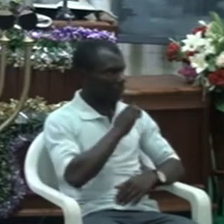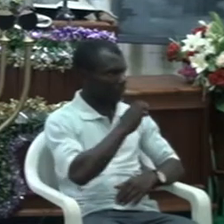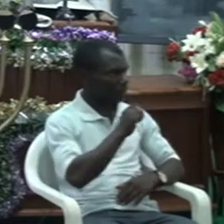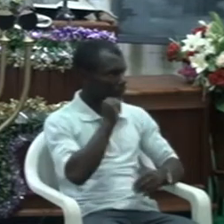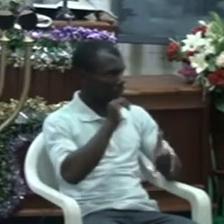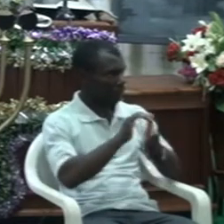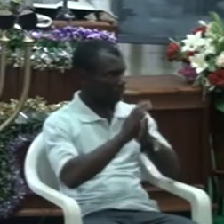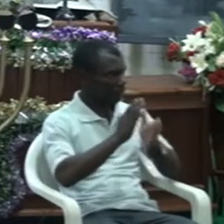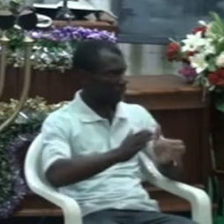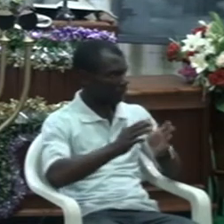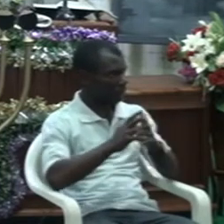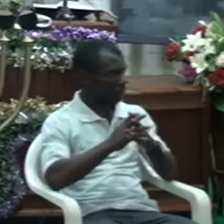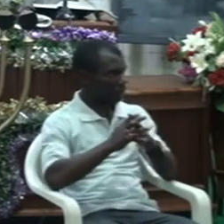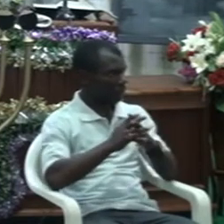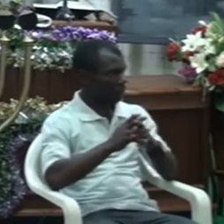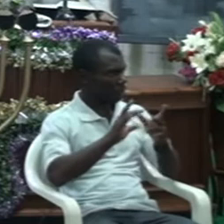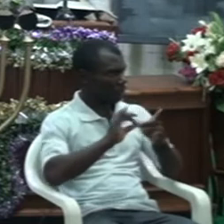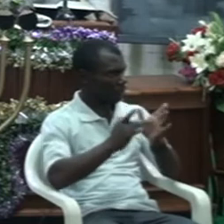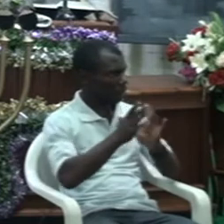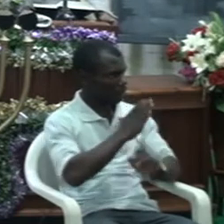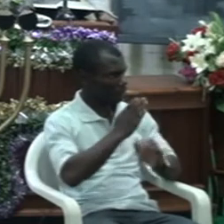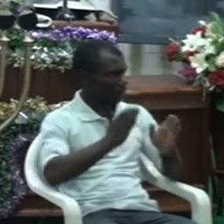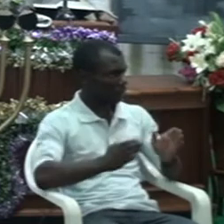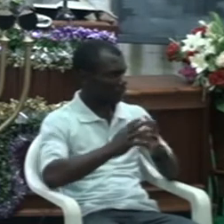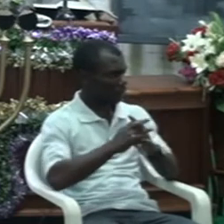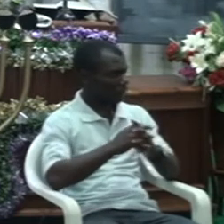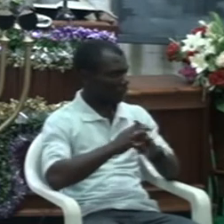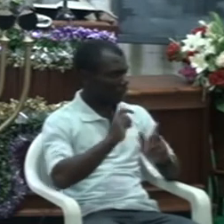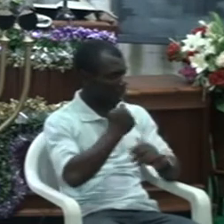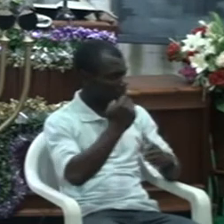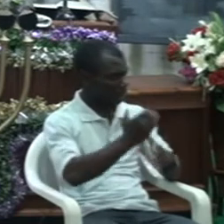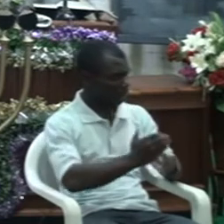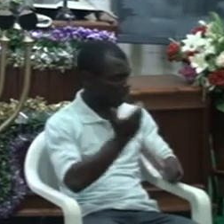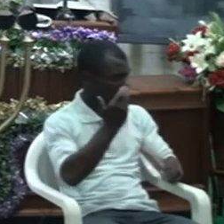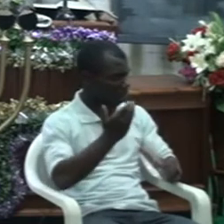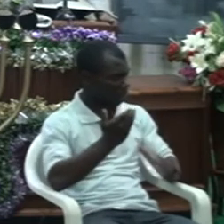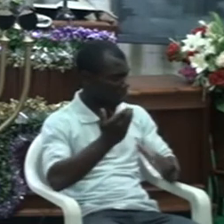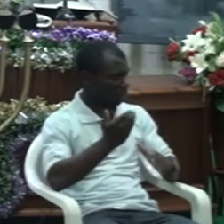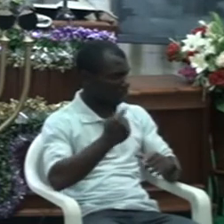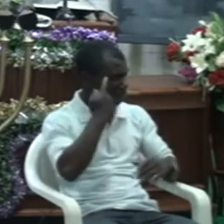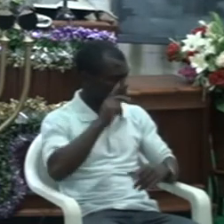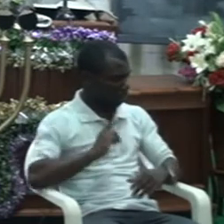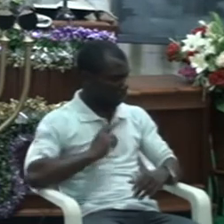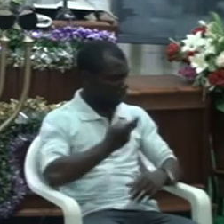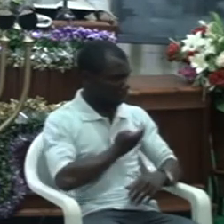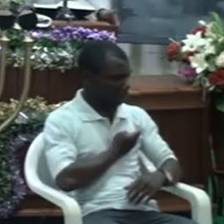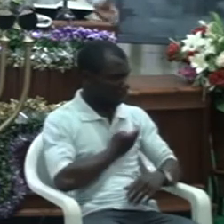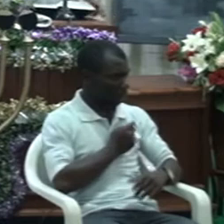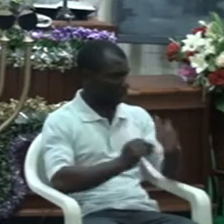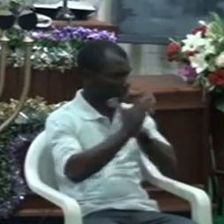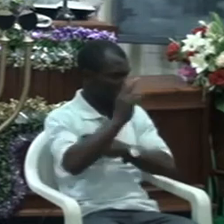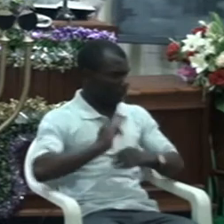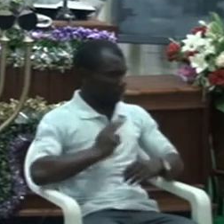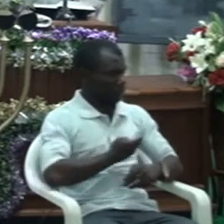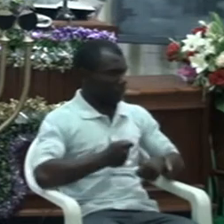qu'épouse. Comme en ville de Biarossi. Christ. Ou à Christo. Ni toi. Ni haki. Pour nous. Mon bon à tout qu'on a